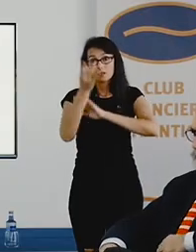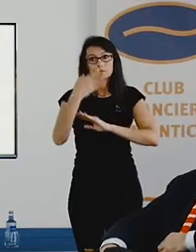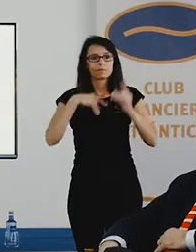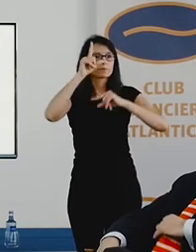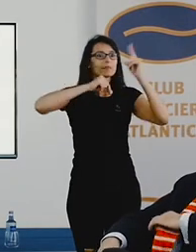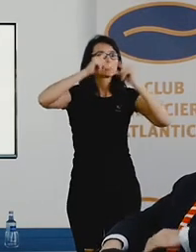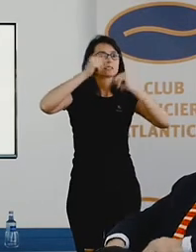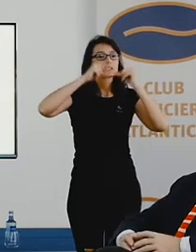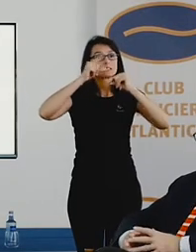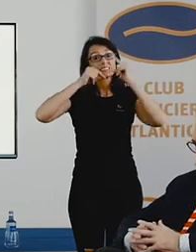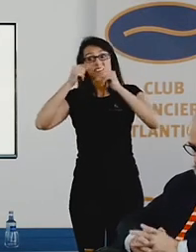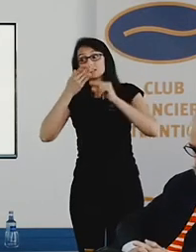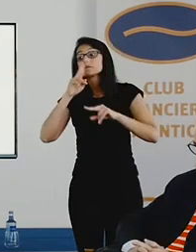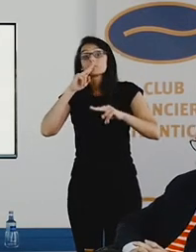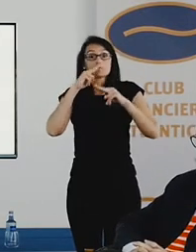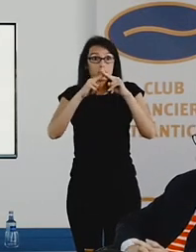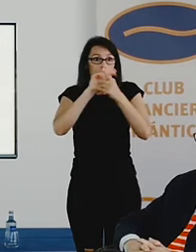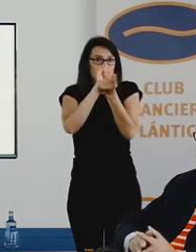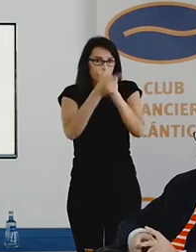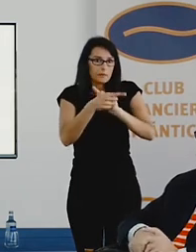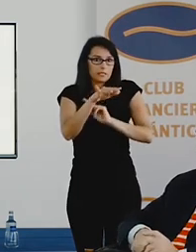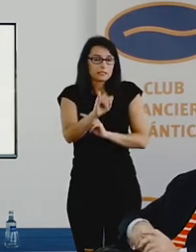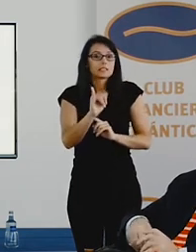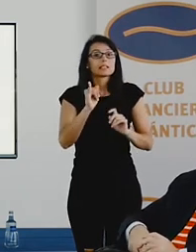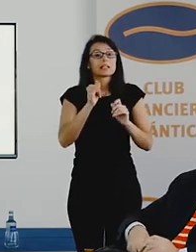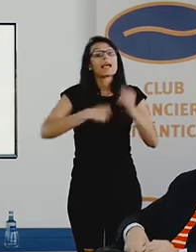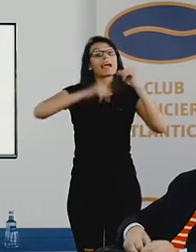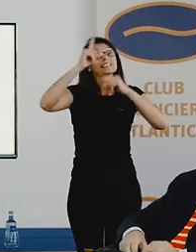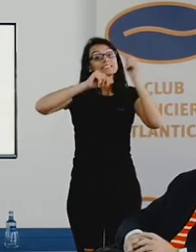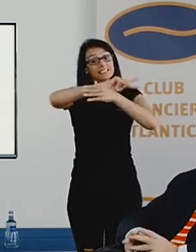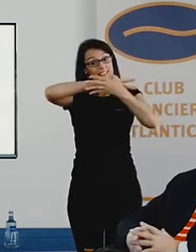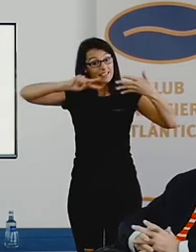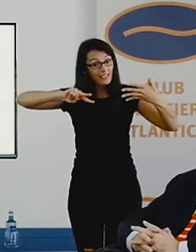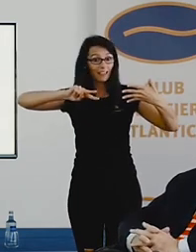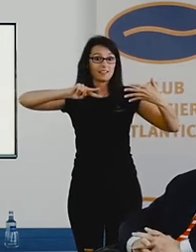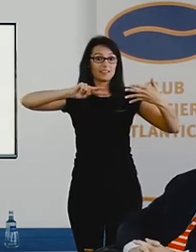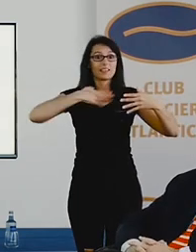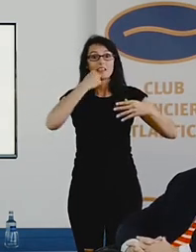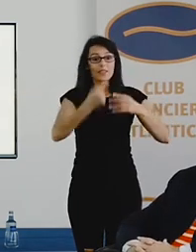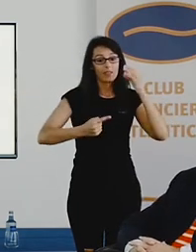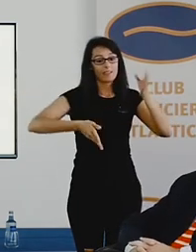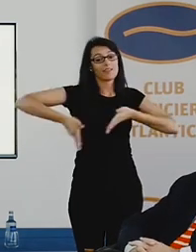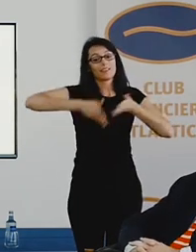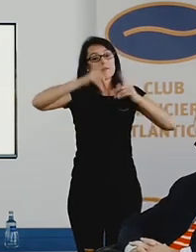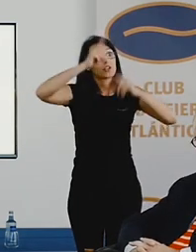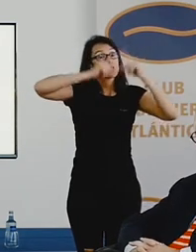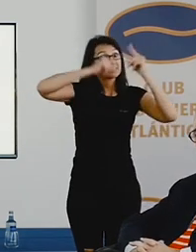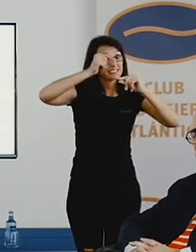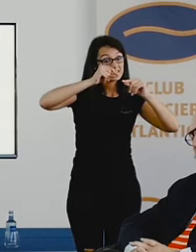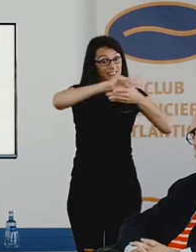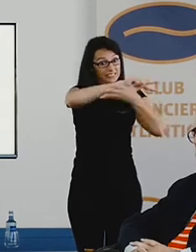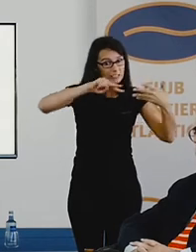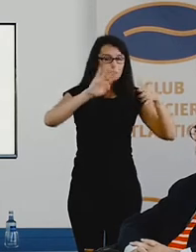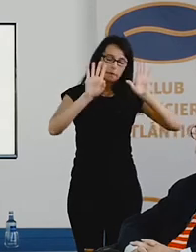a cambiarle el nombre, después que hablaré de patrocinios. Si Estrella de Galicia nos lo patrocina, le volvemos a llamar de las estrellas de Galicia. Pero bueno, de